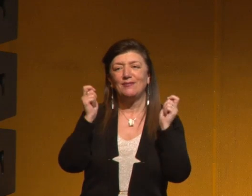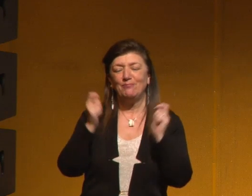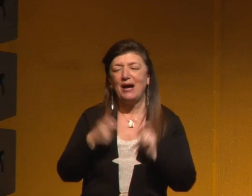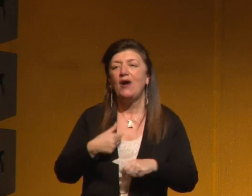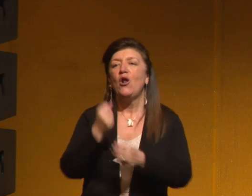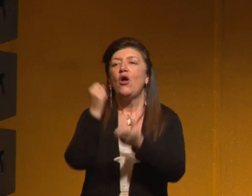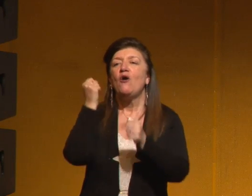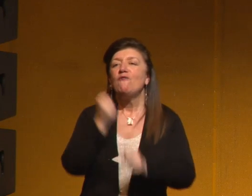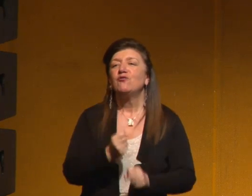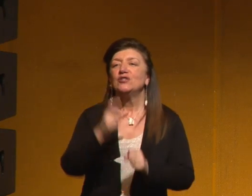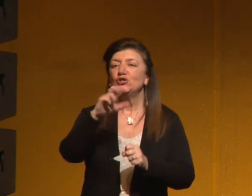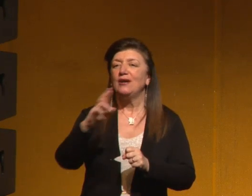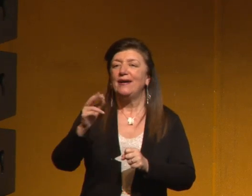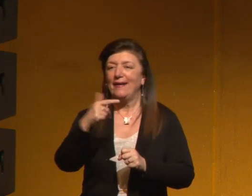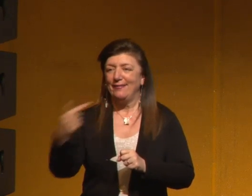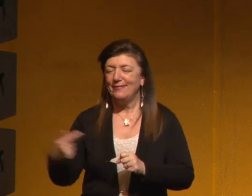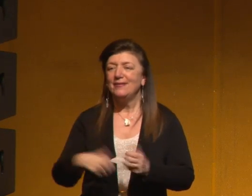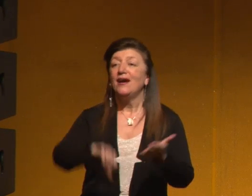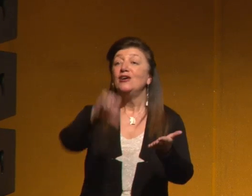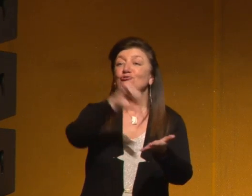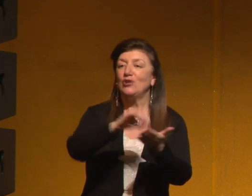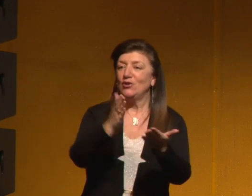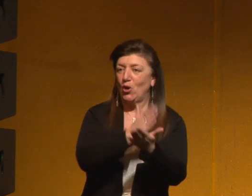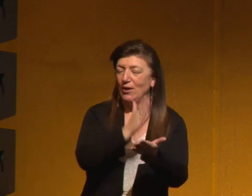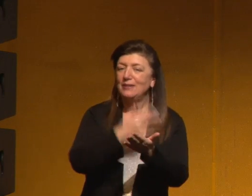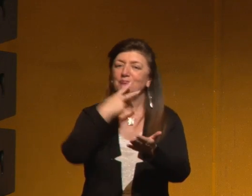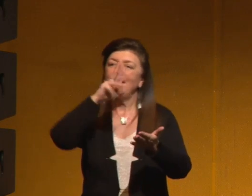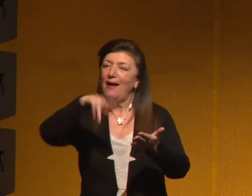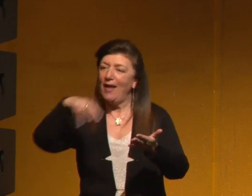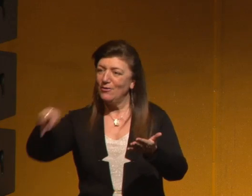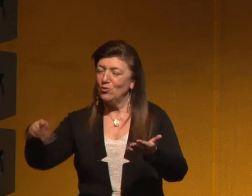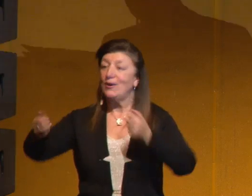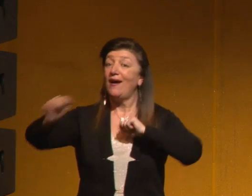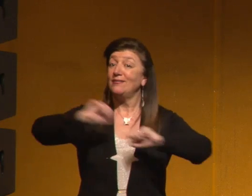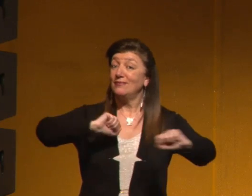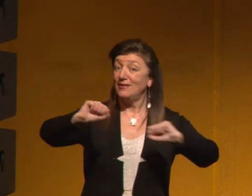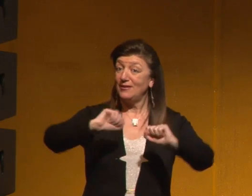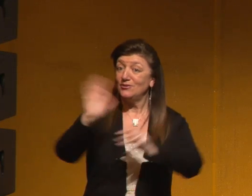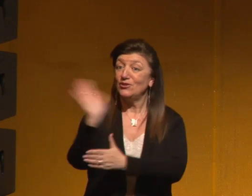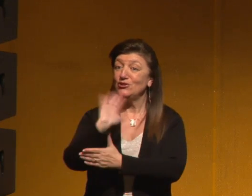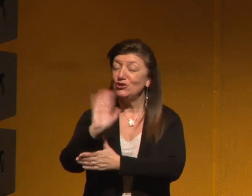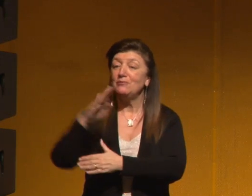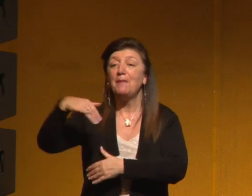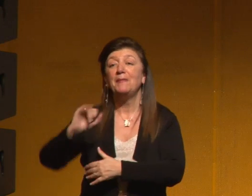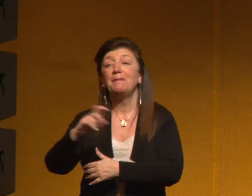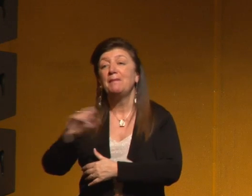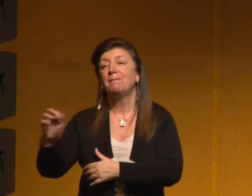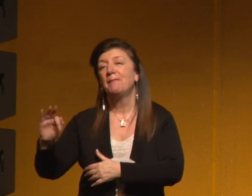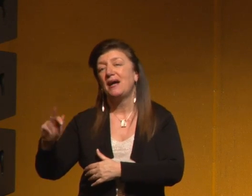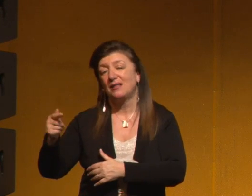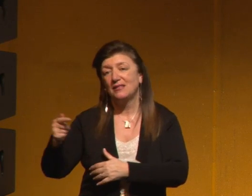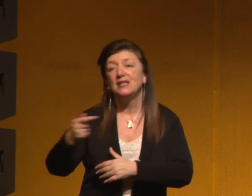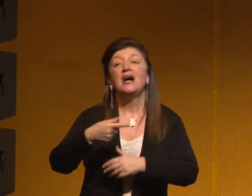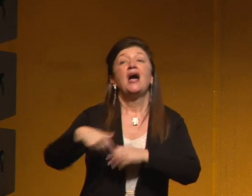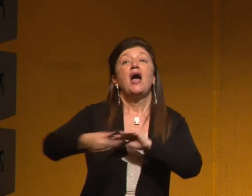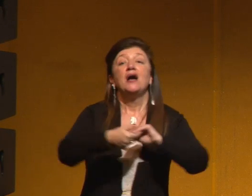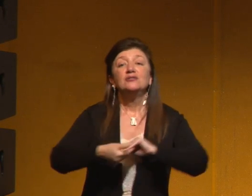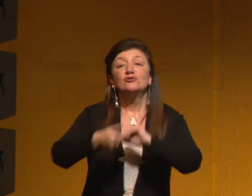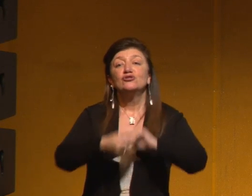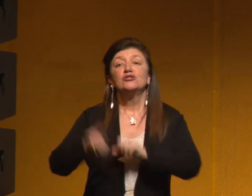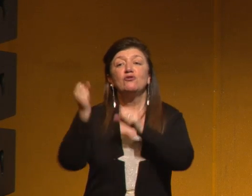crt il centro per il libro la lettura la direzione nei cinema del mibac l'associazione delle fondazioni di origine